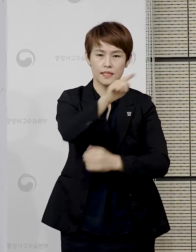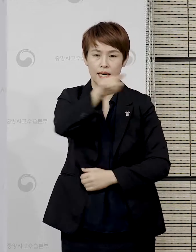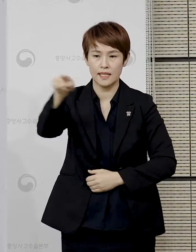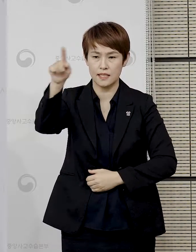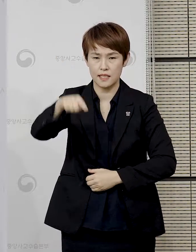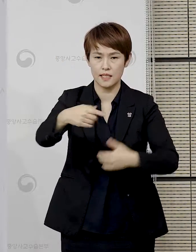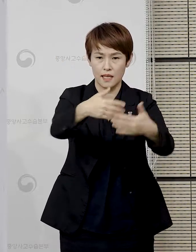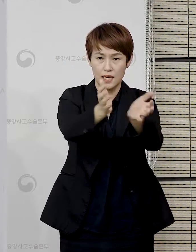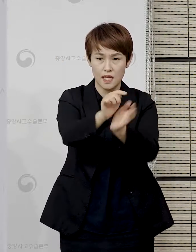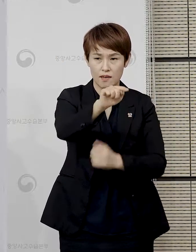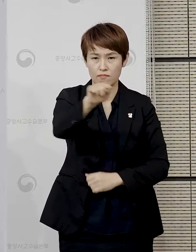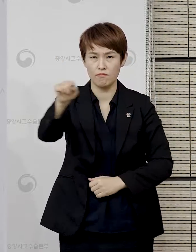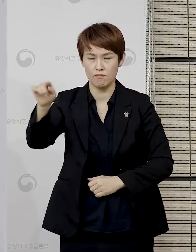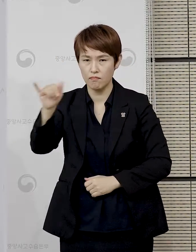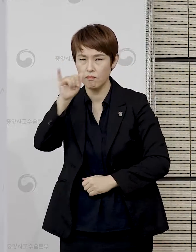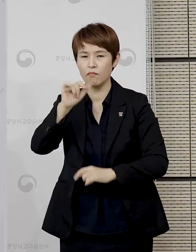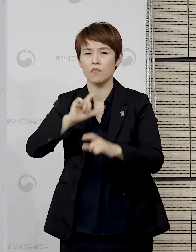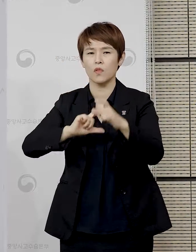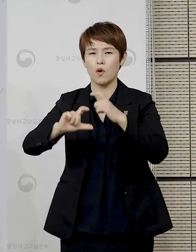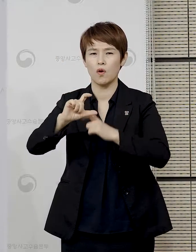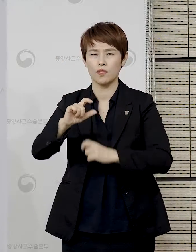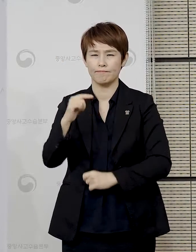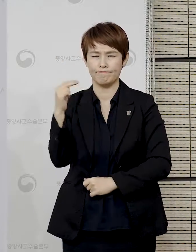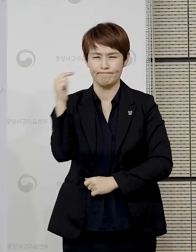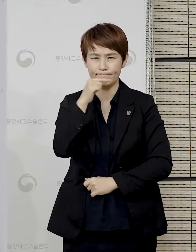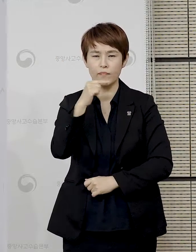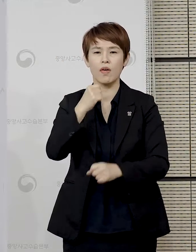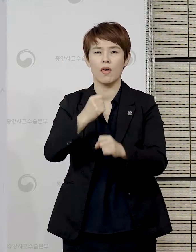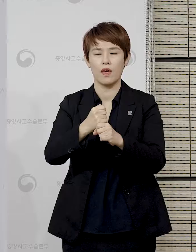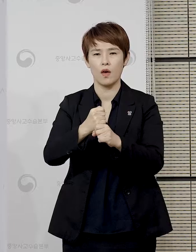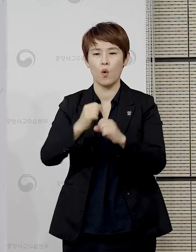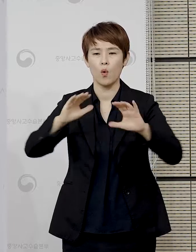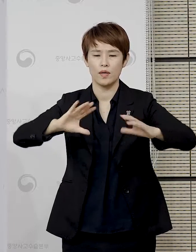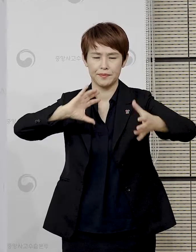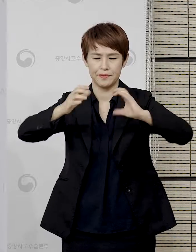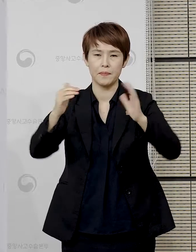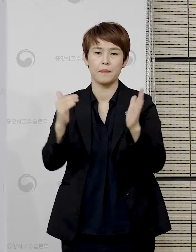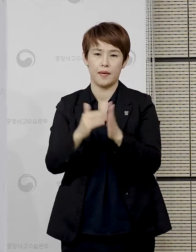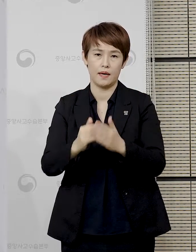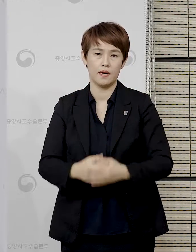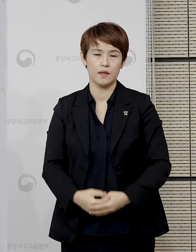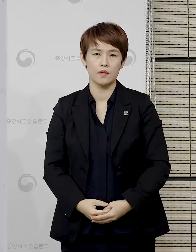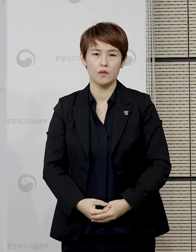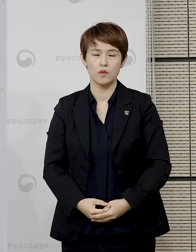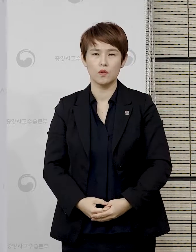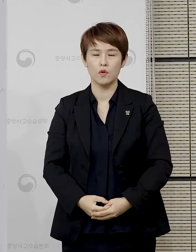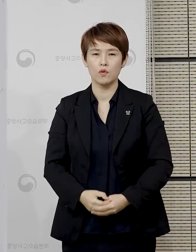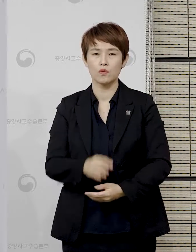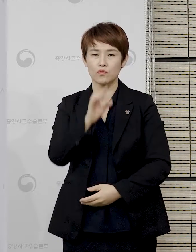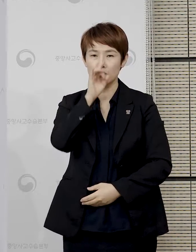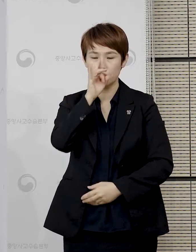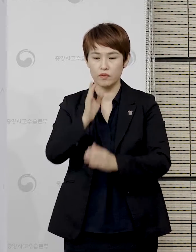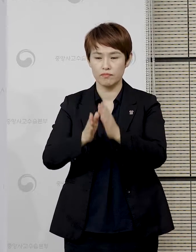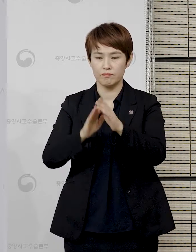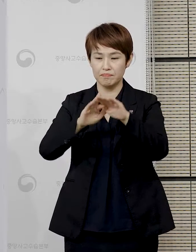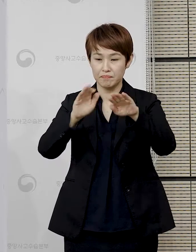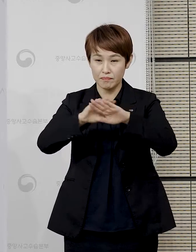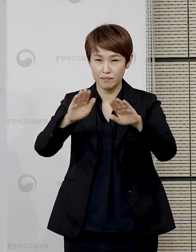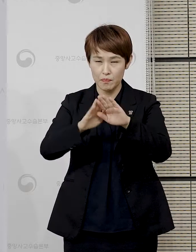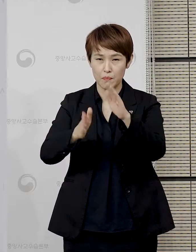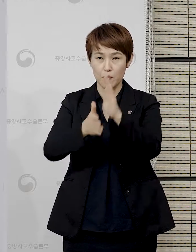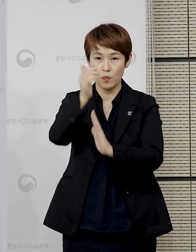대응 체계를 한층 더 강화하는 방안을 오늘 집중적으로 논의하였습니다. 또한 중수본 회의에서는